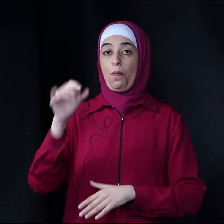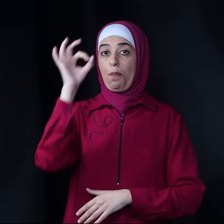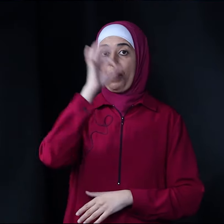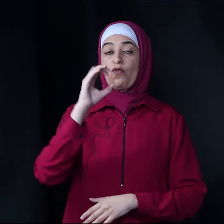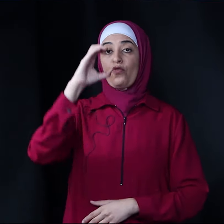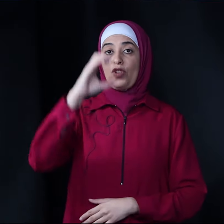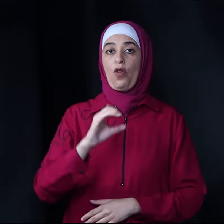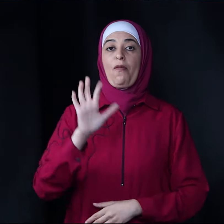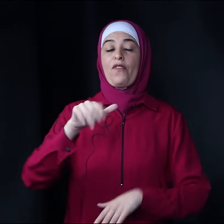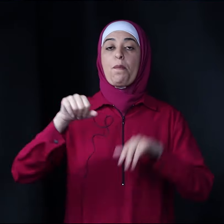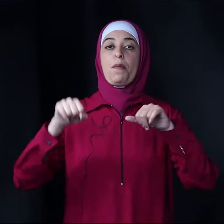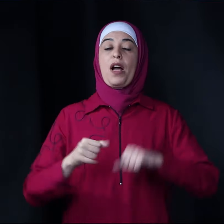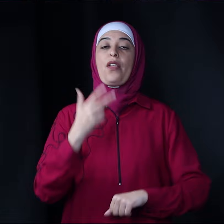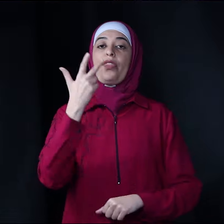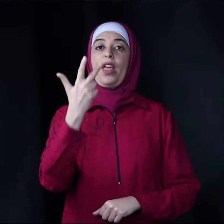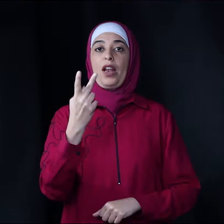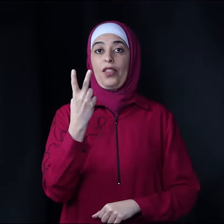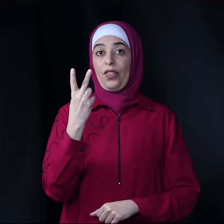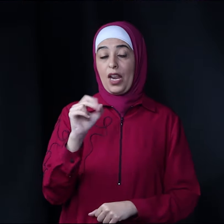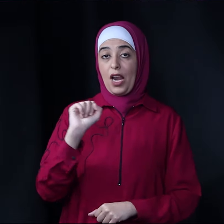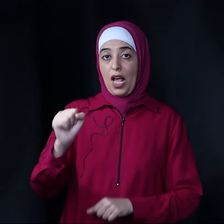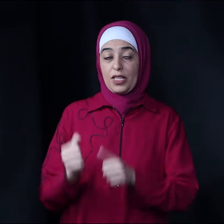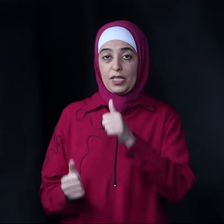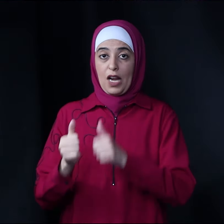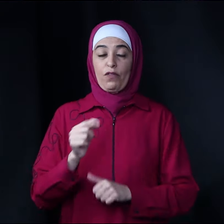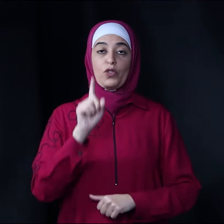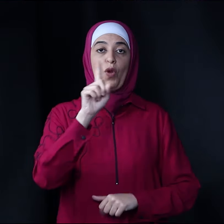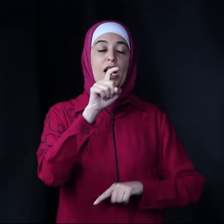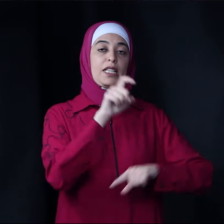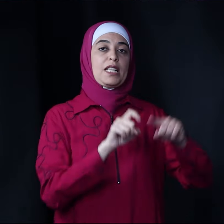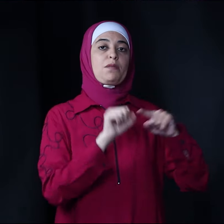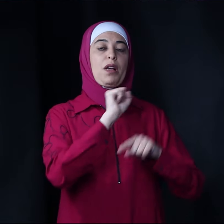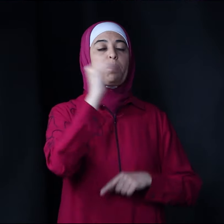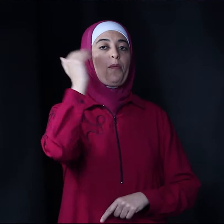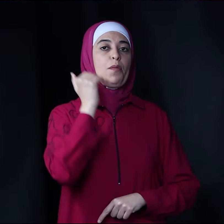تنافس ومقعد خصصة للمراه. ترشح في دائره بيدو الشمال